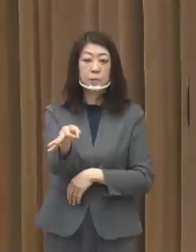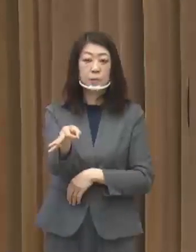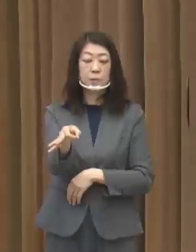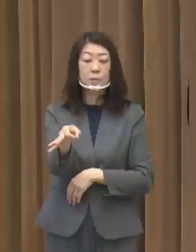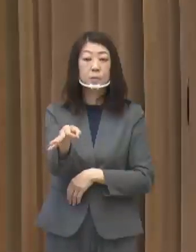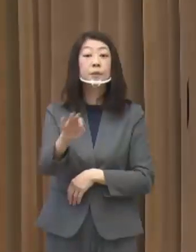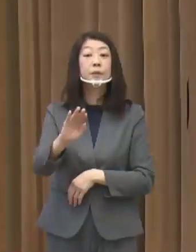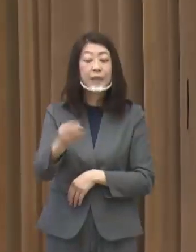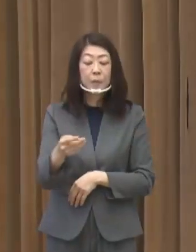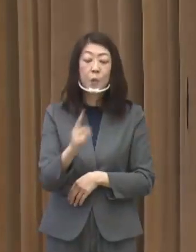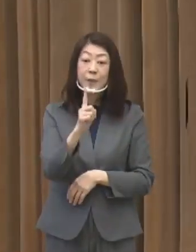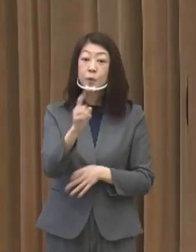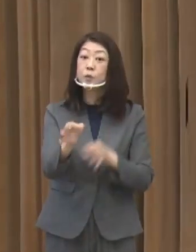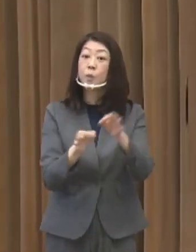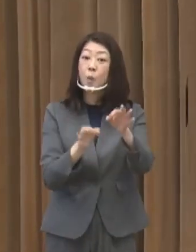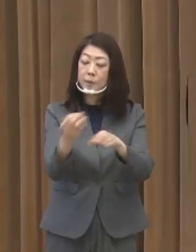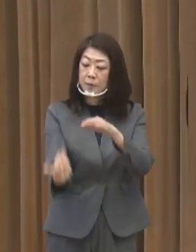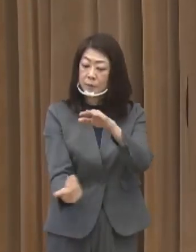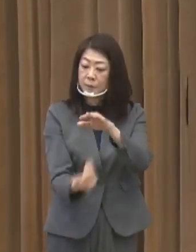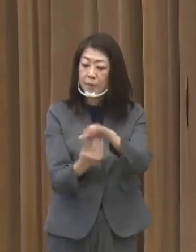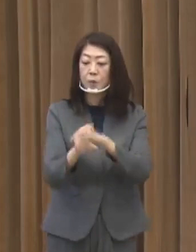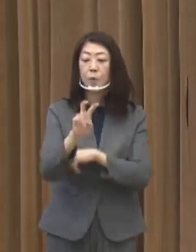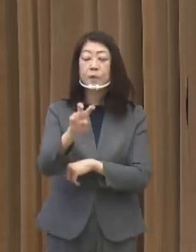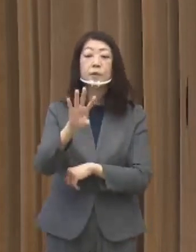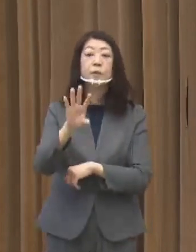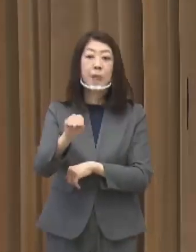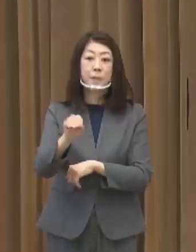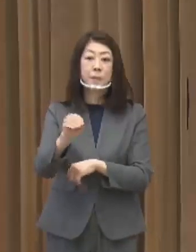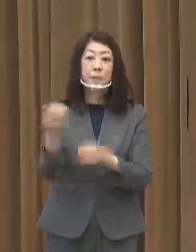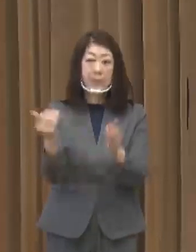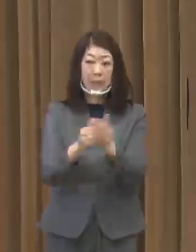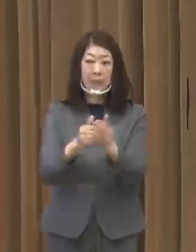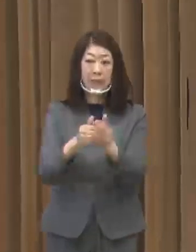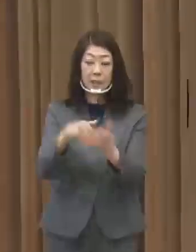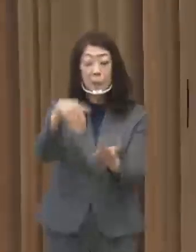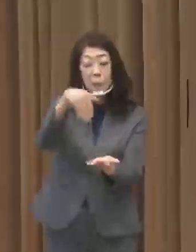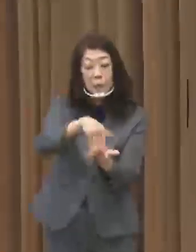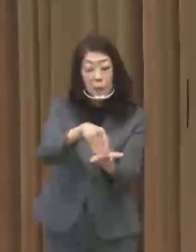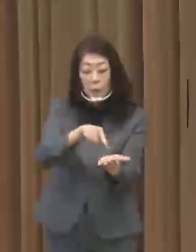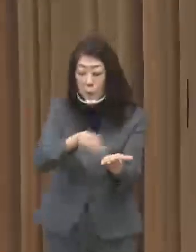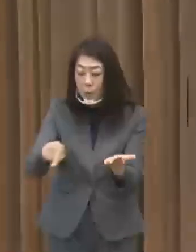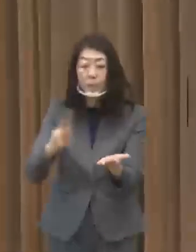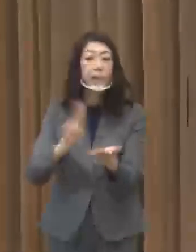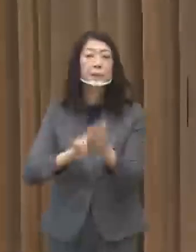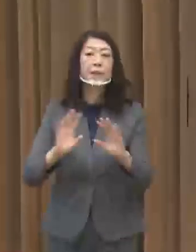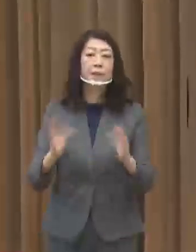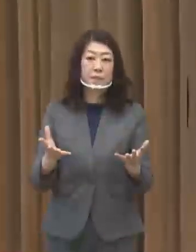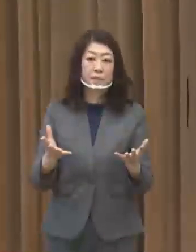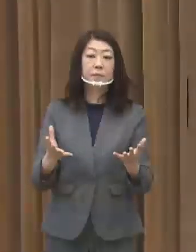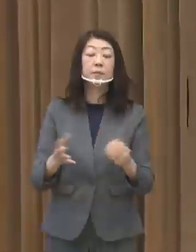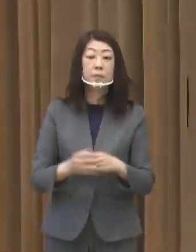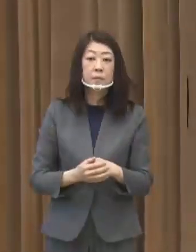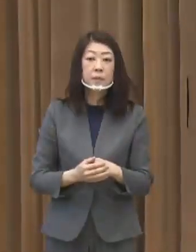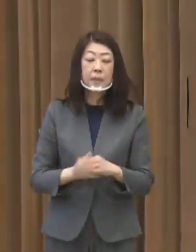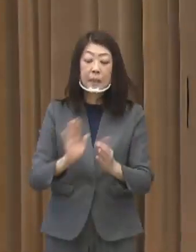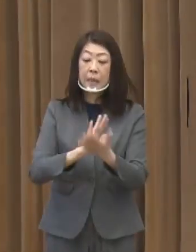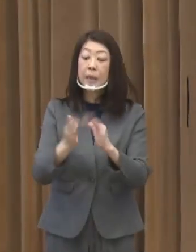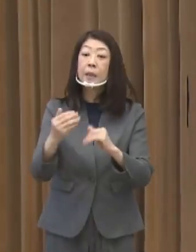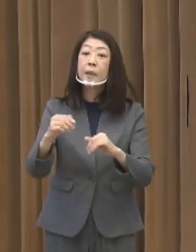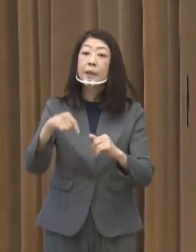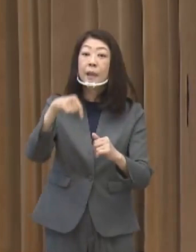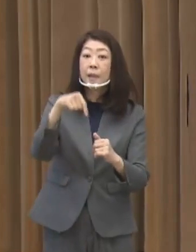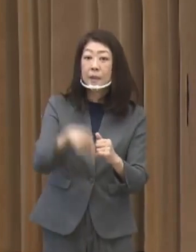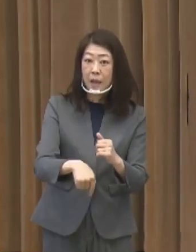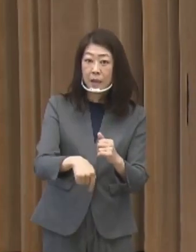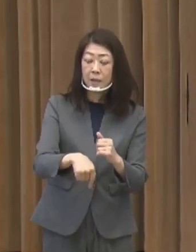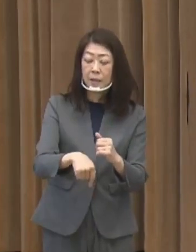舗20万円が上限となりますが、下限は設けておりません。県内の感染者数は変異株